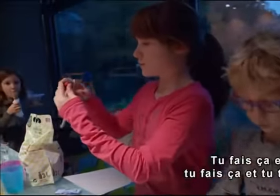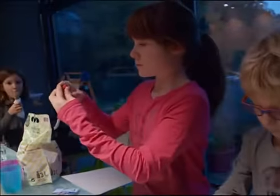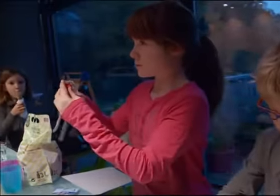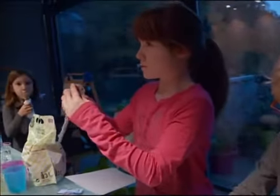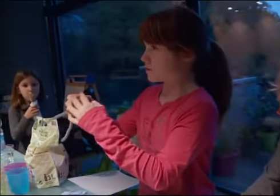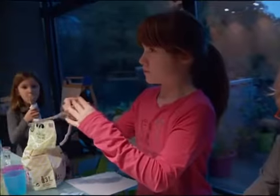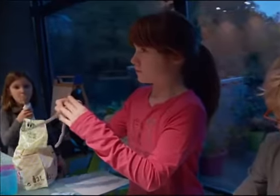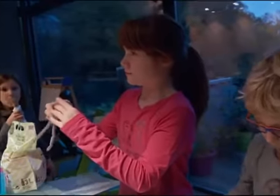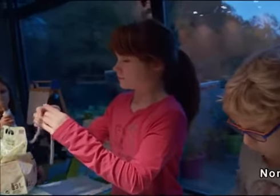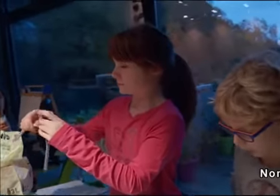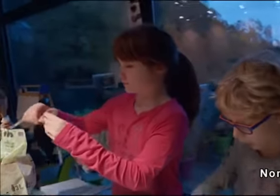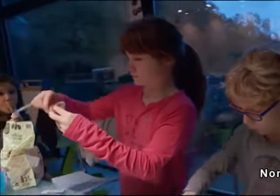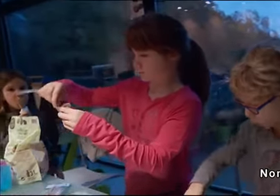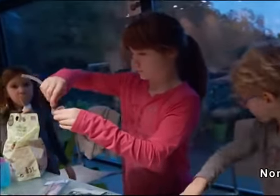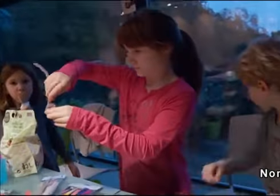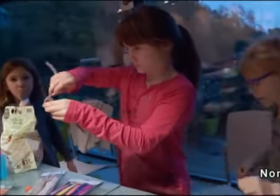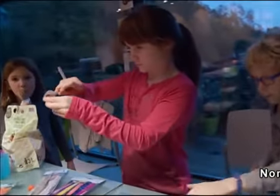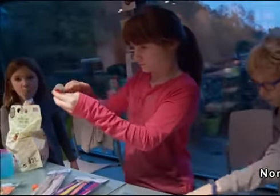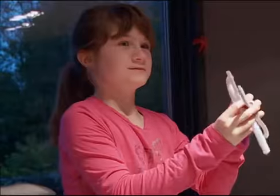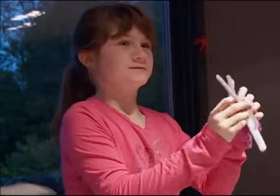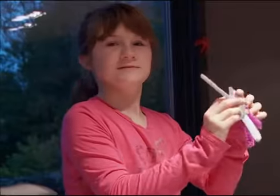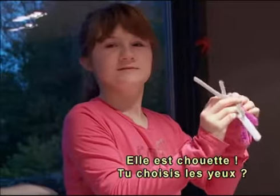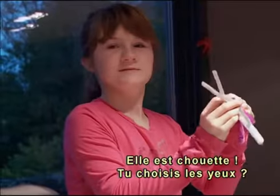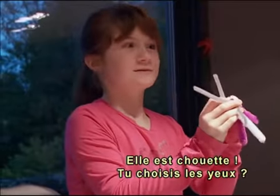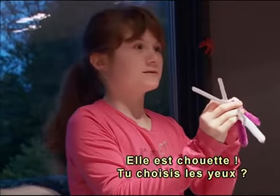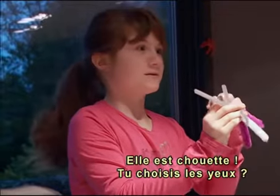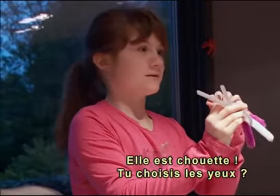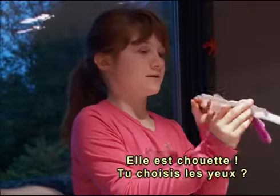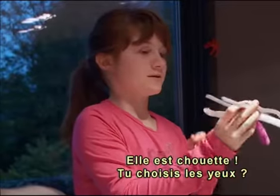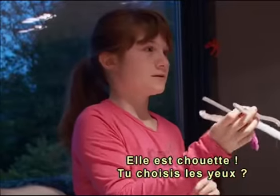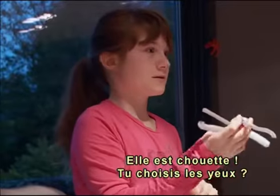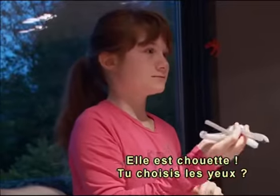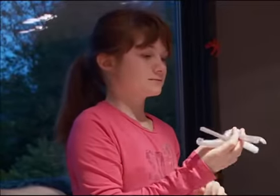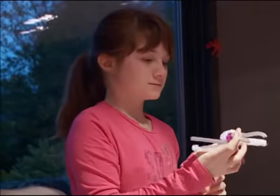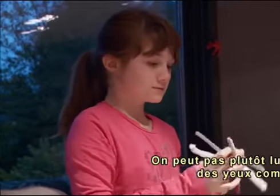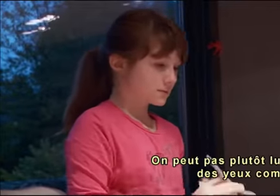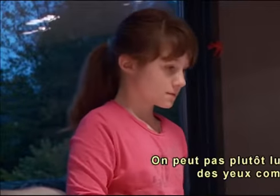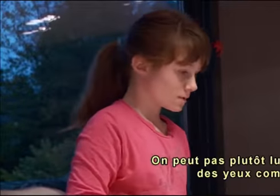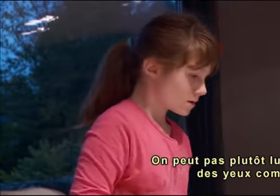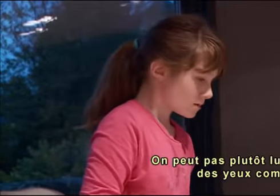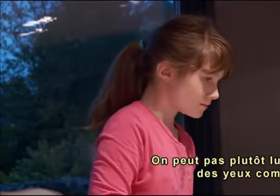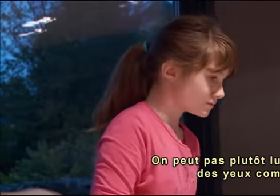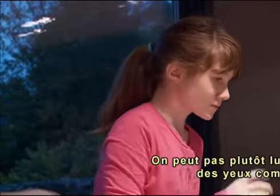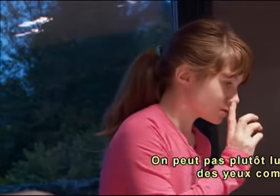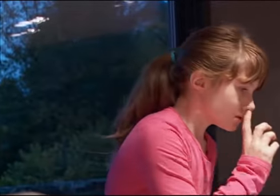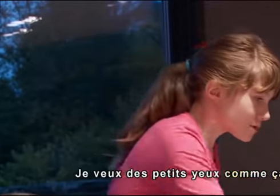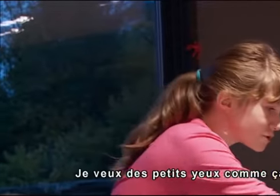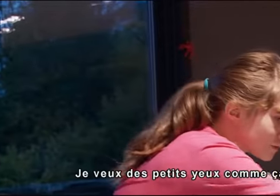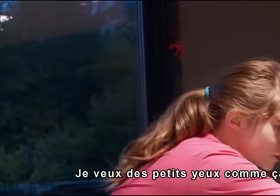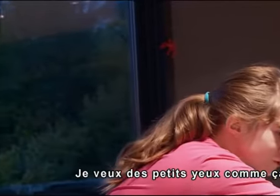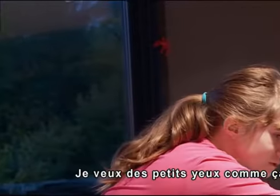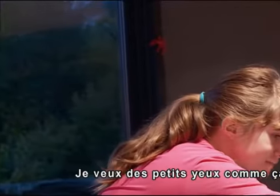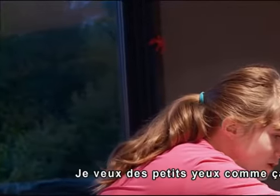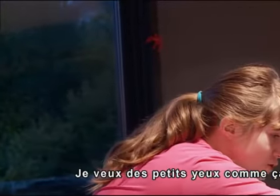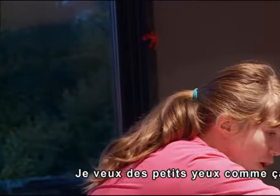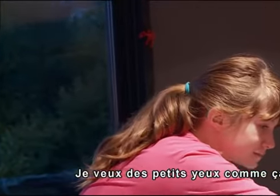tournes. Non, là, il faut pas vite. Maman, Elle est chouette. Tu choisis des yeux? on peut pas plutôt lui mettre des yeux comme ça? Moi,